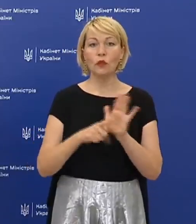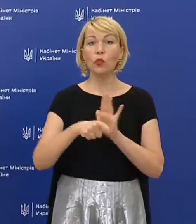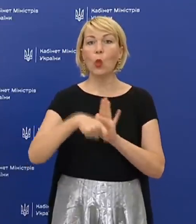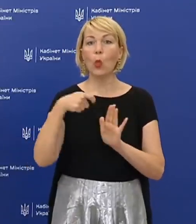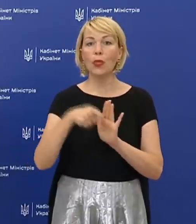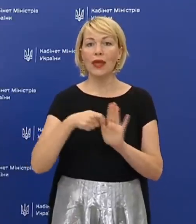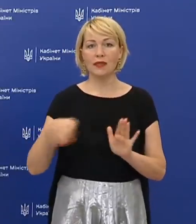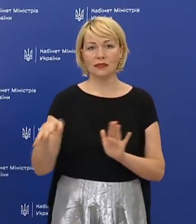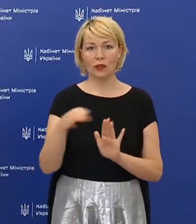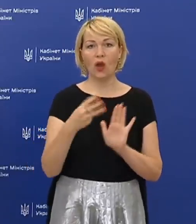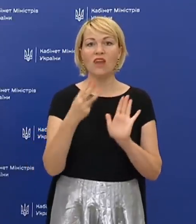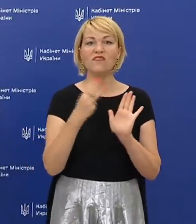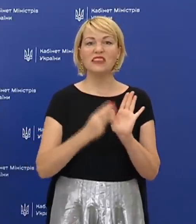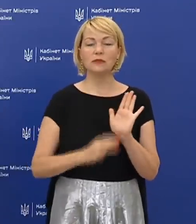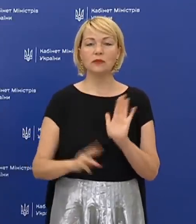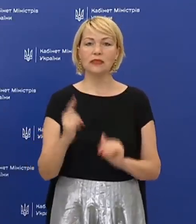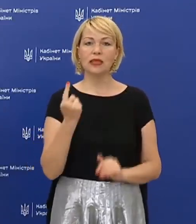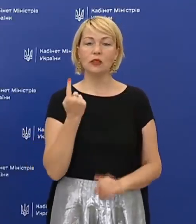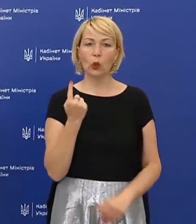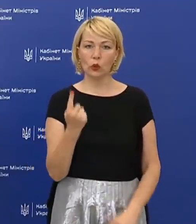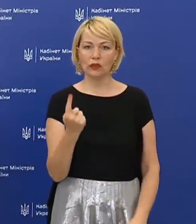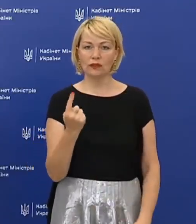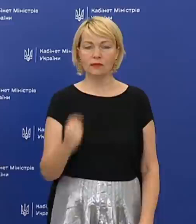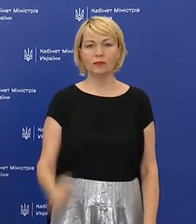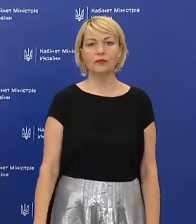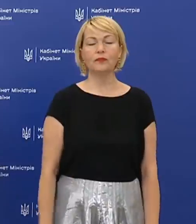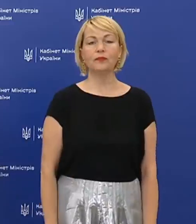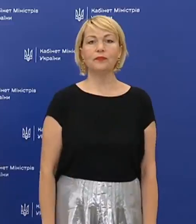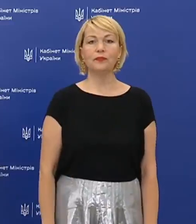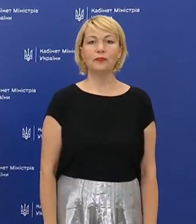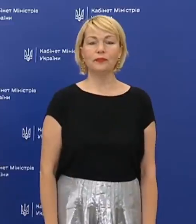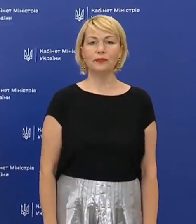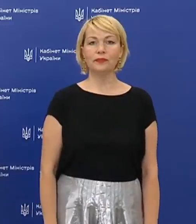Донецькій області – 81.